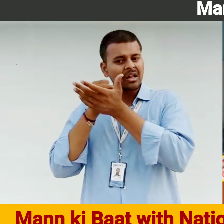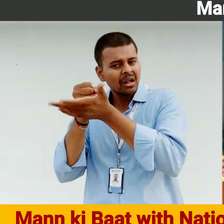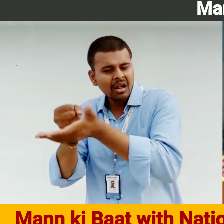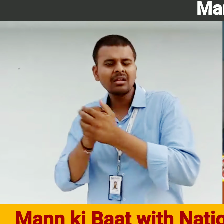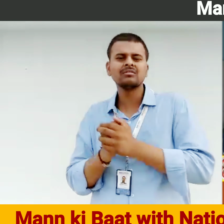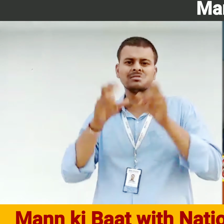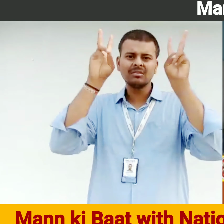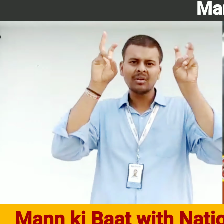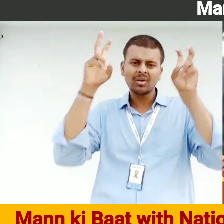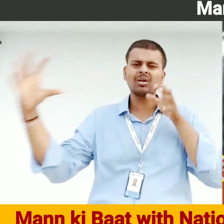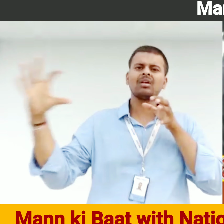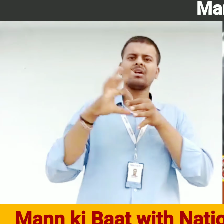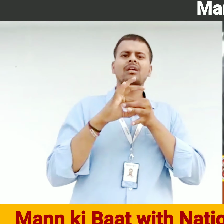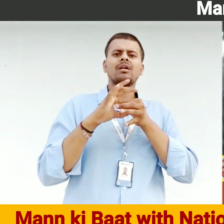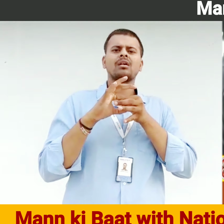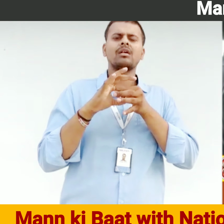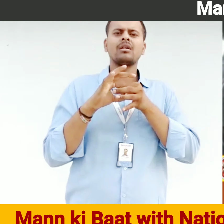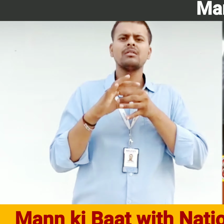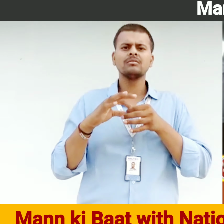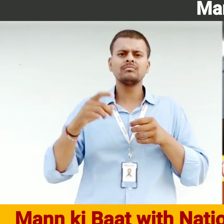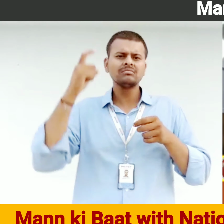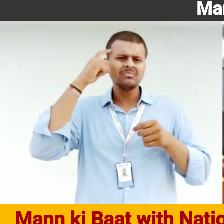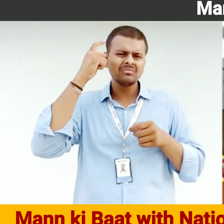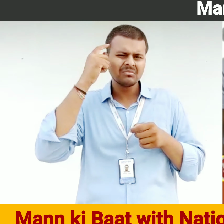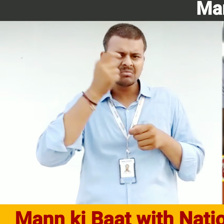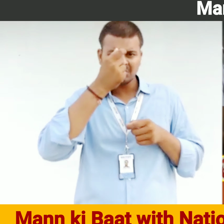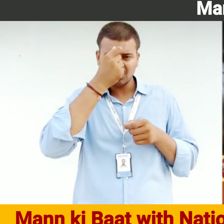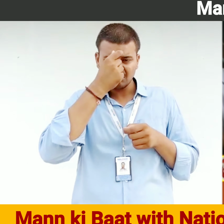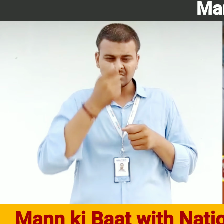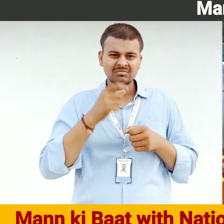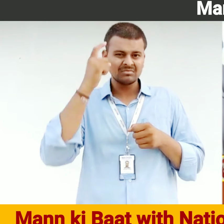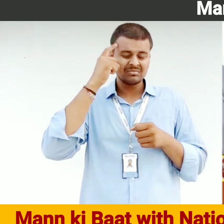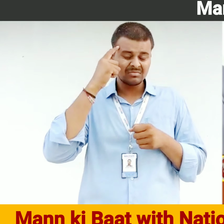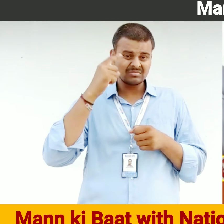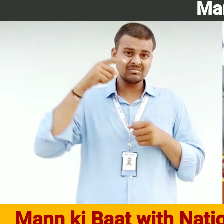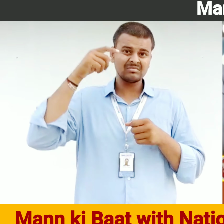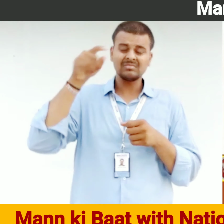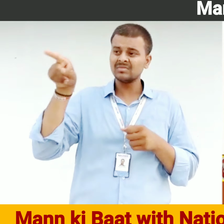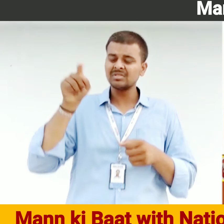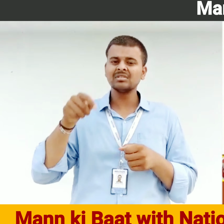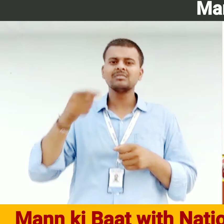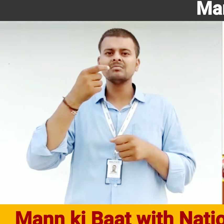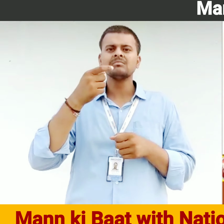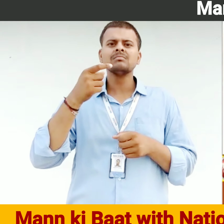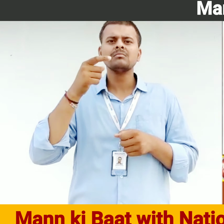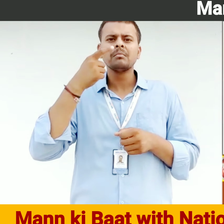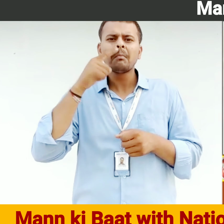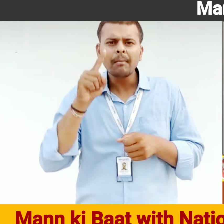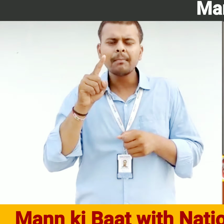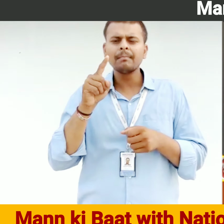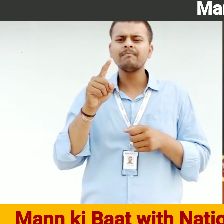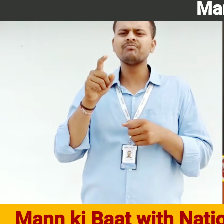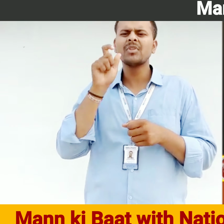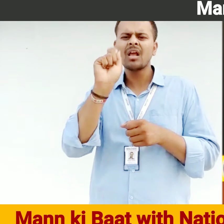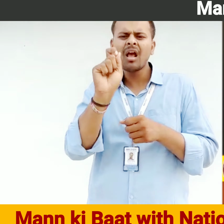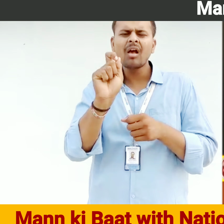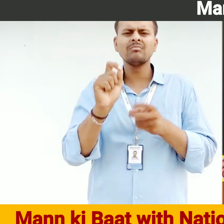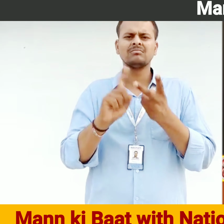है। केलेनसांग को इतनी छोटी उम्र में ब्रेन की गंभीर बीमारी हो गई। इस बच्चे के